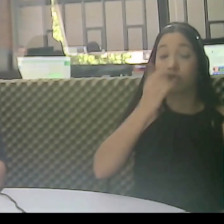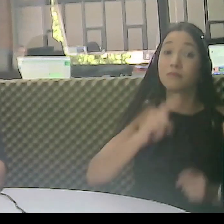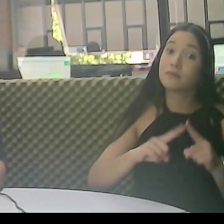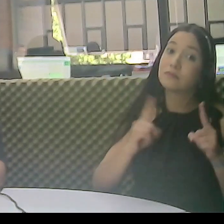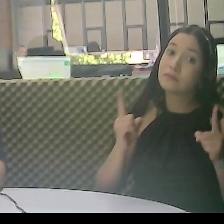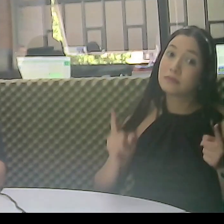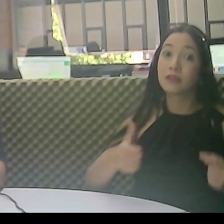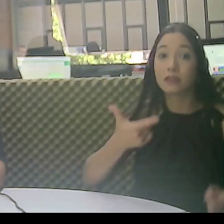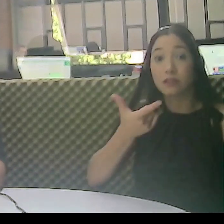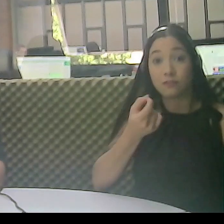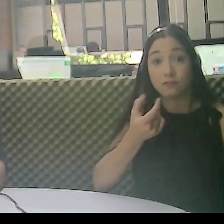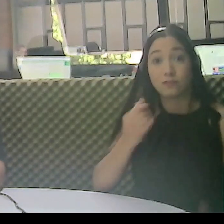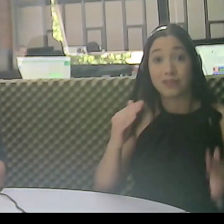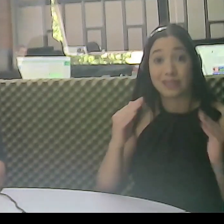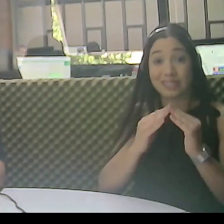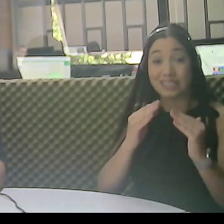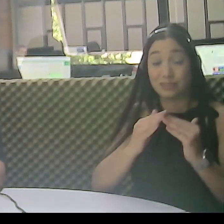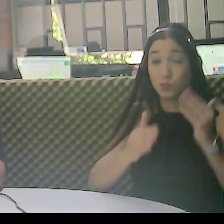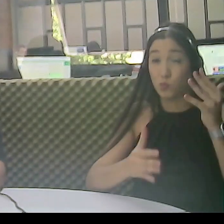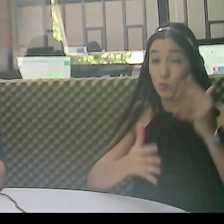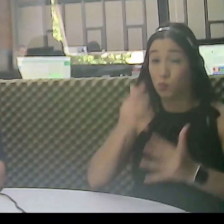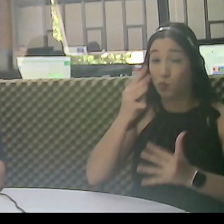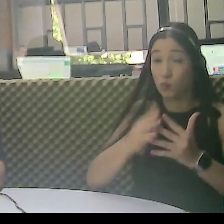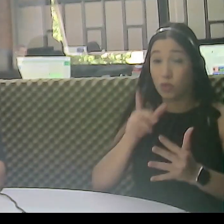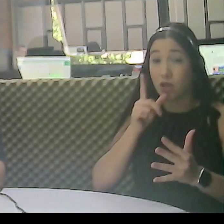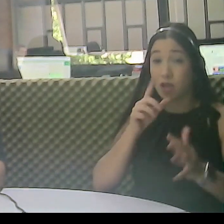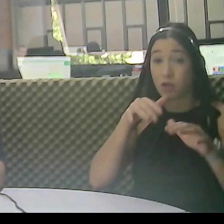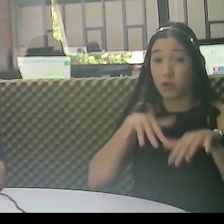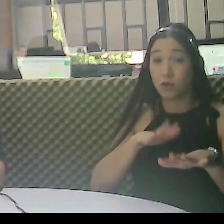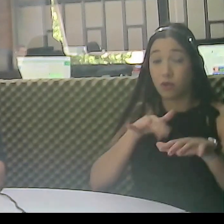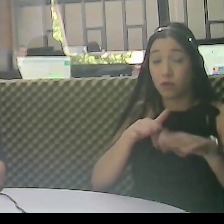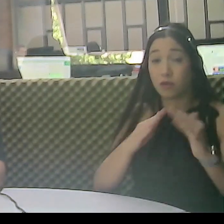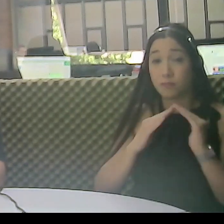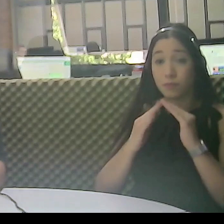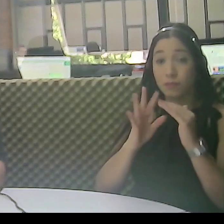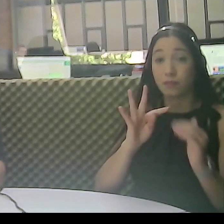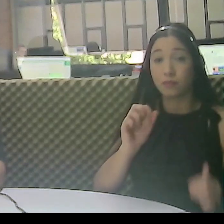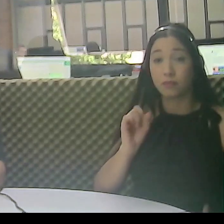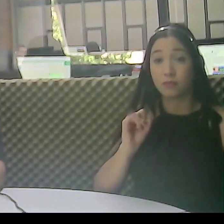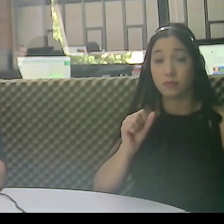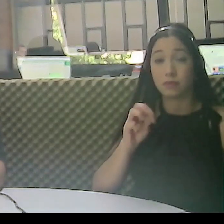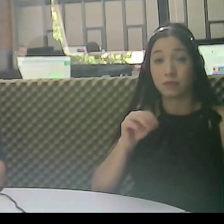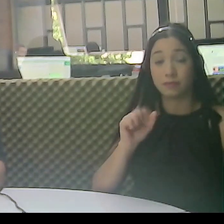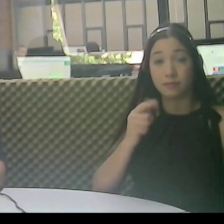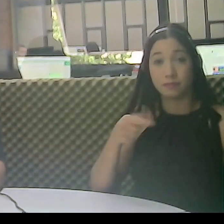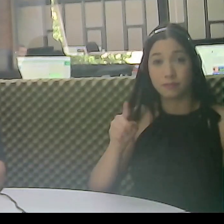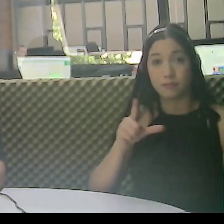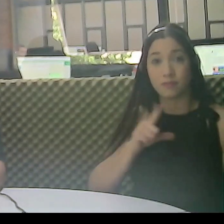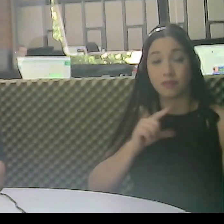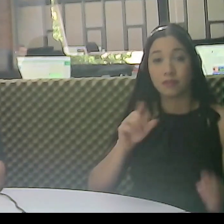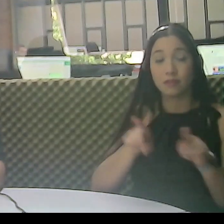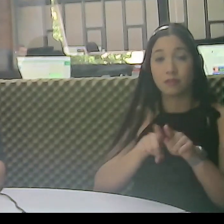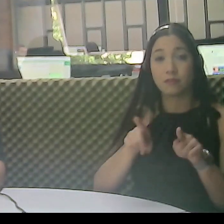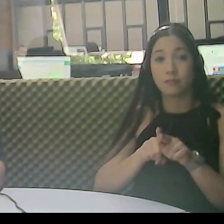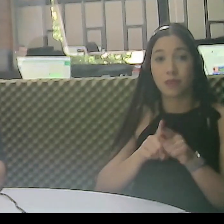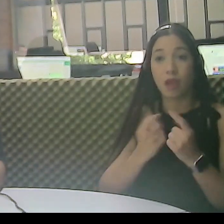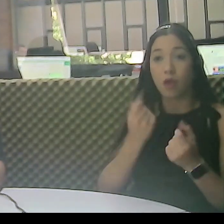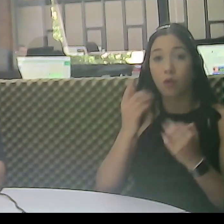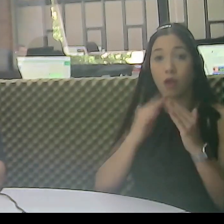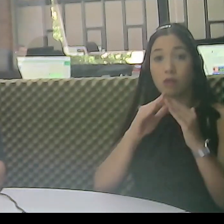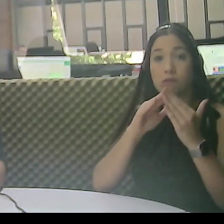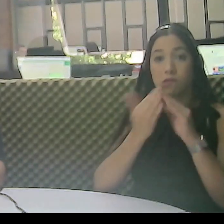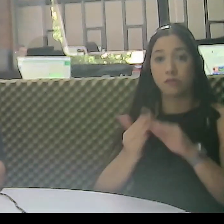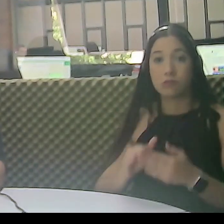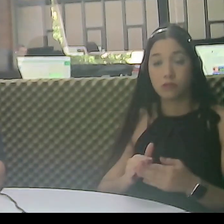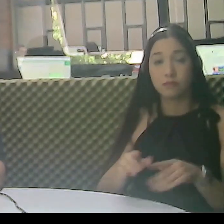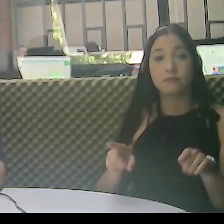menos 20 imóveis foram afetados pelo alagamento no bairro Tayamã. Houve ainda registro de desabamento na estrutura de alguns imóveis